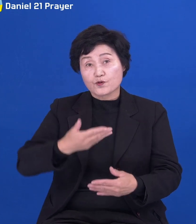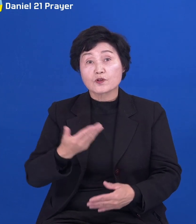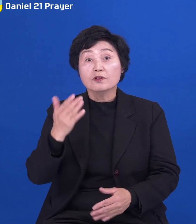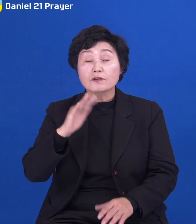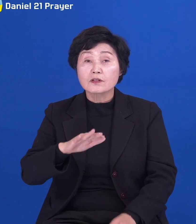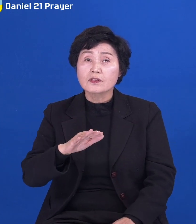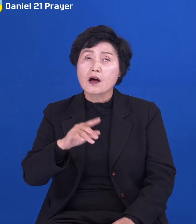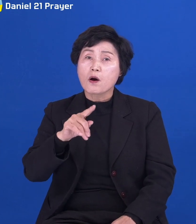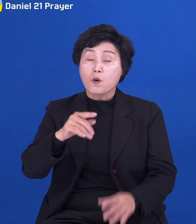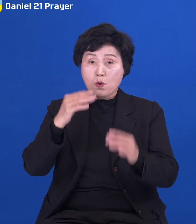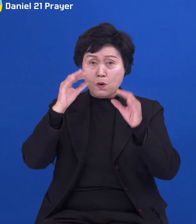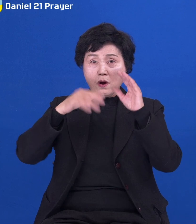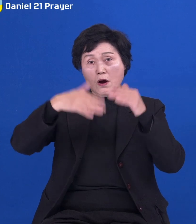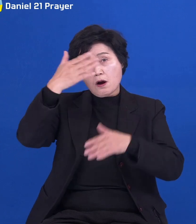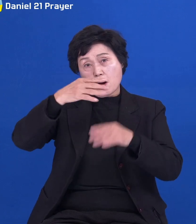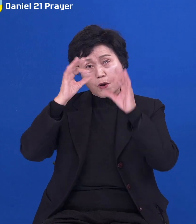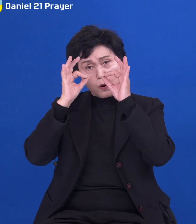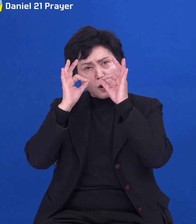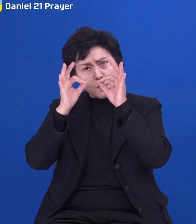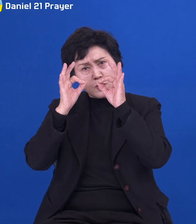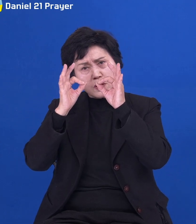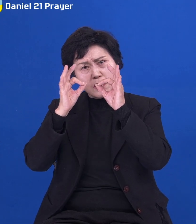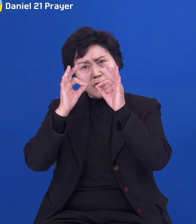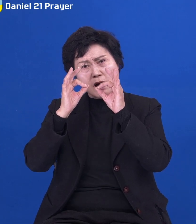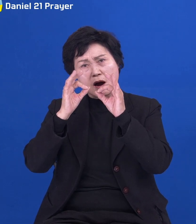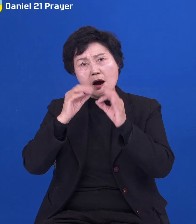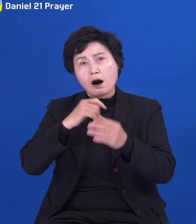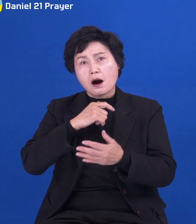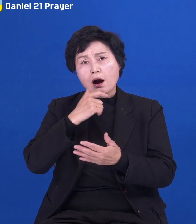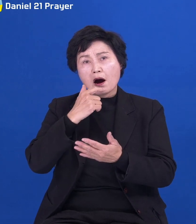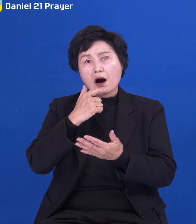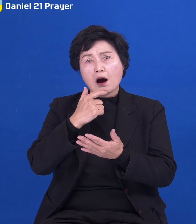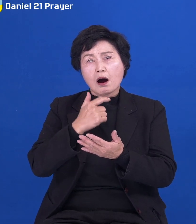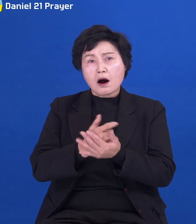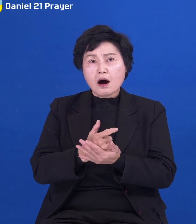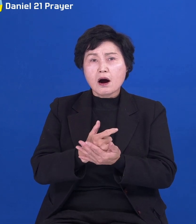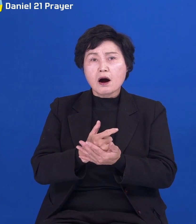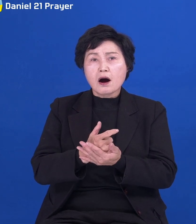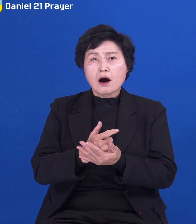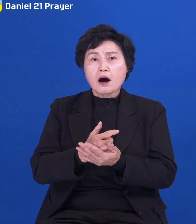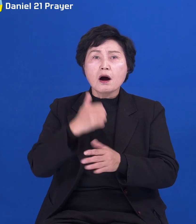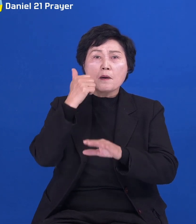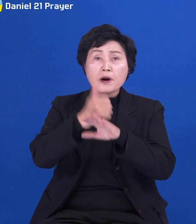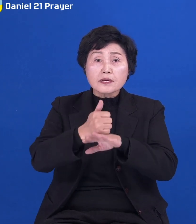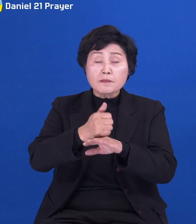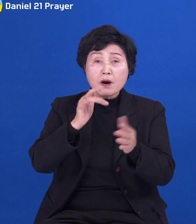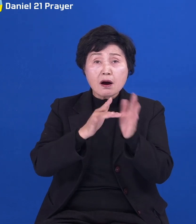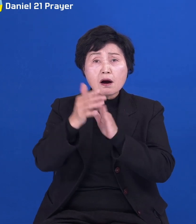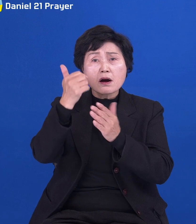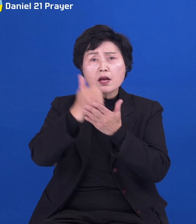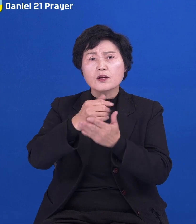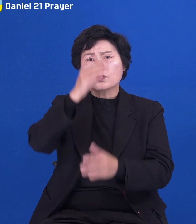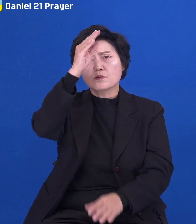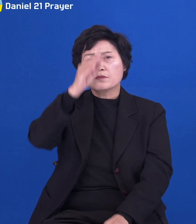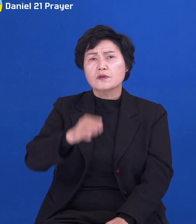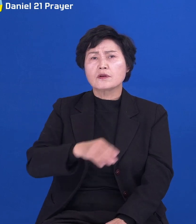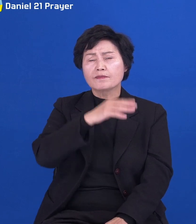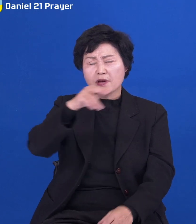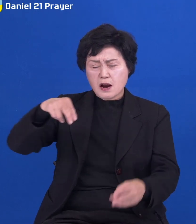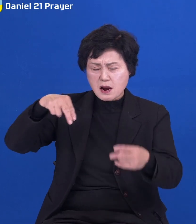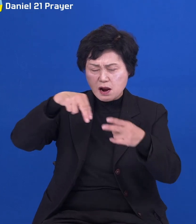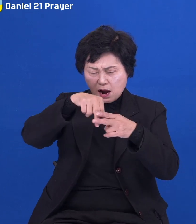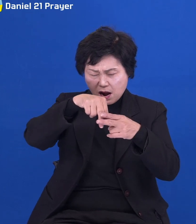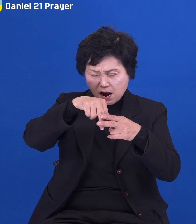지금 얼굴이 정 안 좋은 거예요. 너무 감격해가지고 마지막에 예수님이 그 십자가의 그 죽음에서 저도 울고 있고